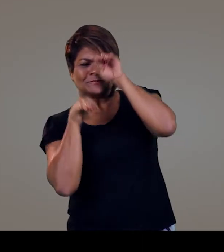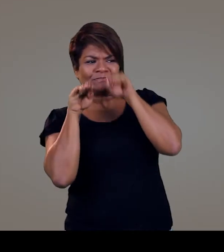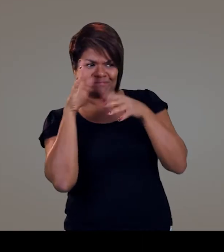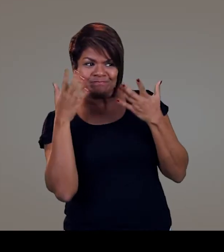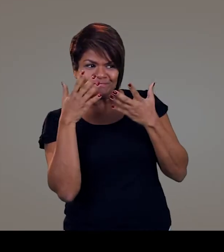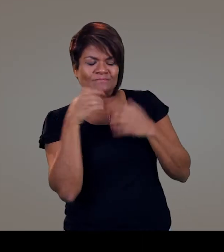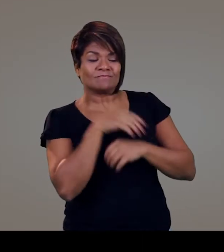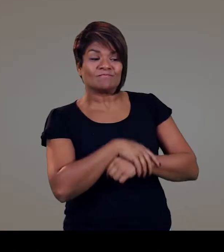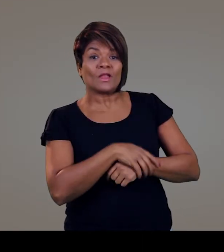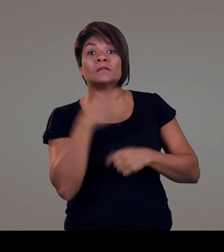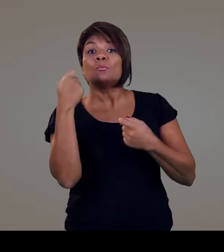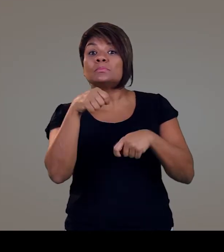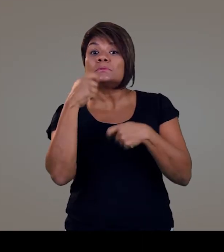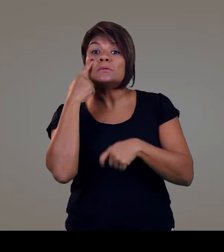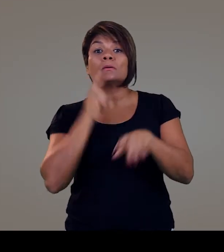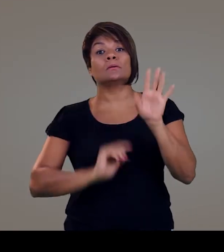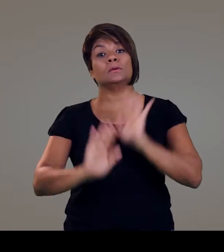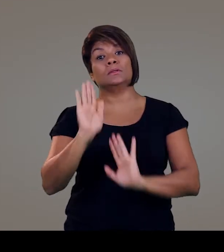está